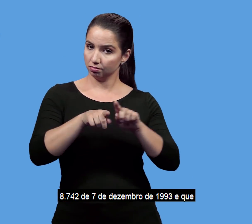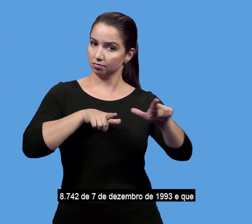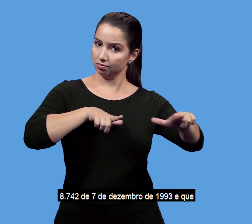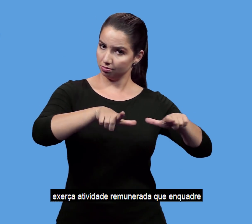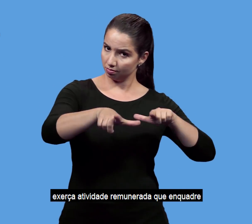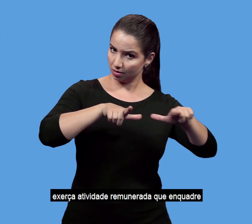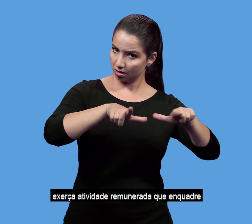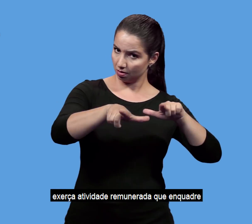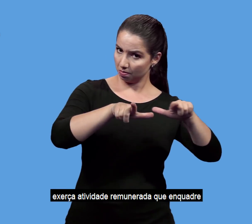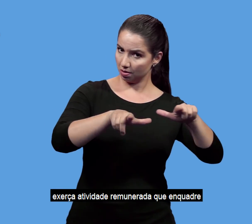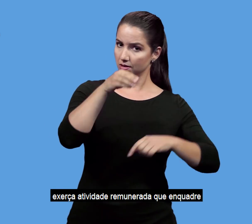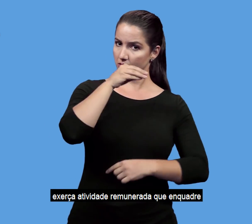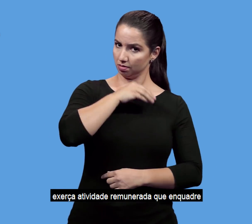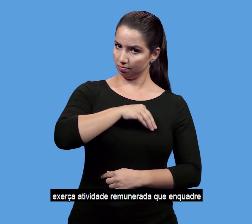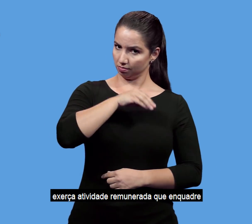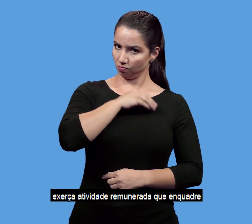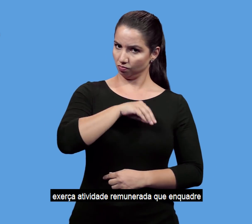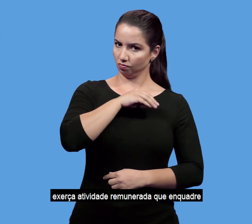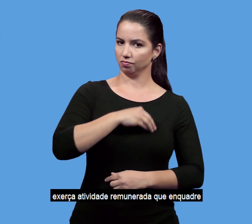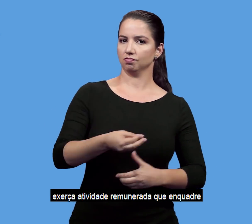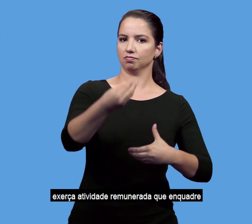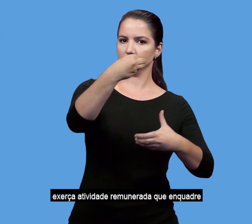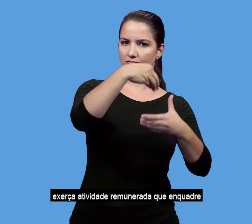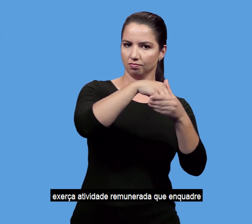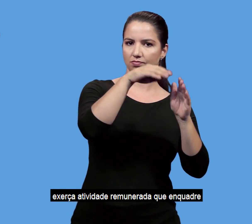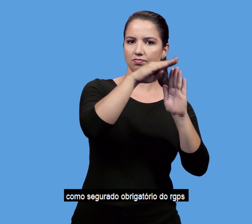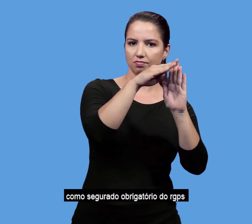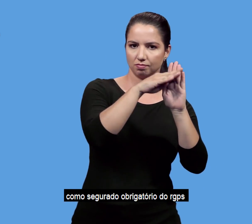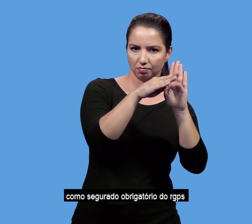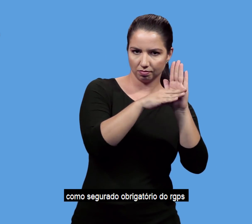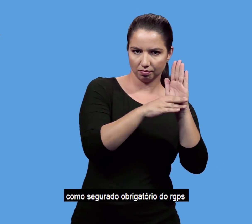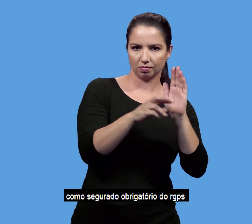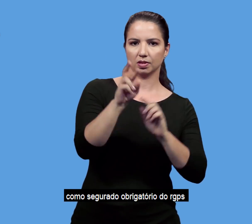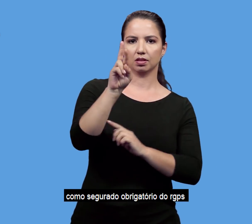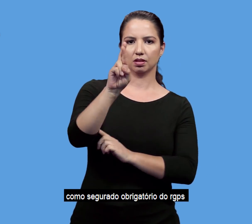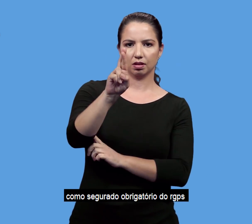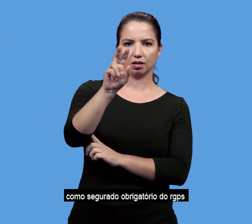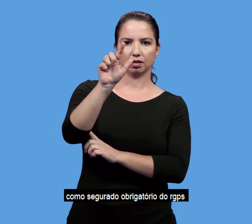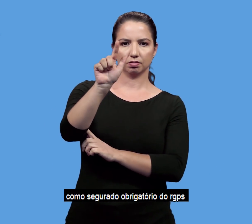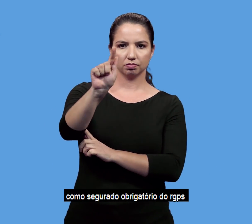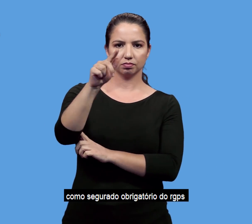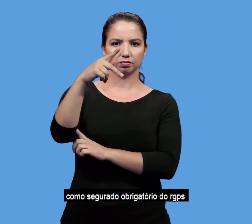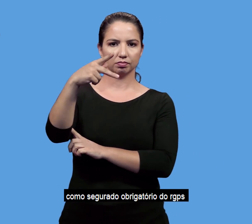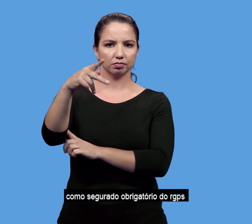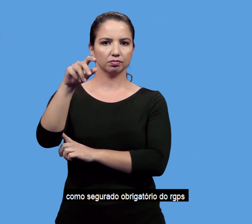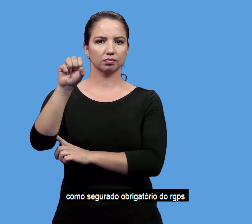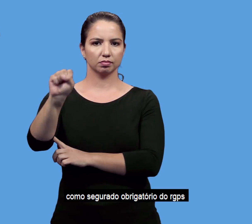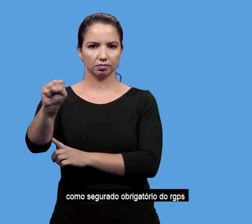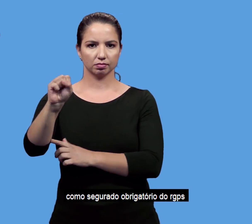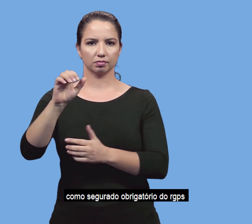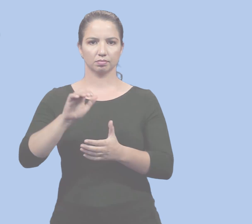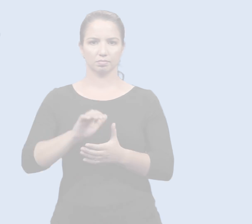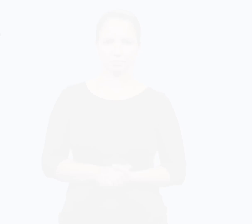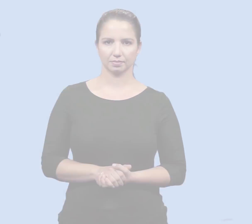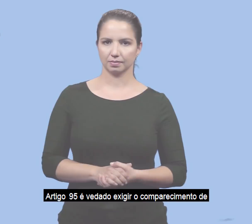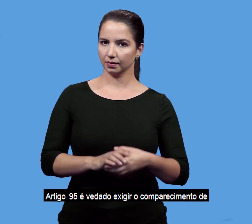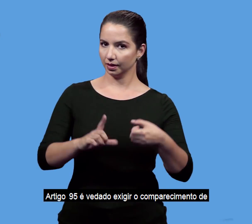exerça atividade remunerada que enquadre como segurado obrigatório do rgps artigo